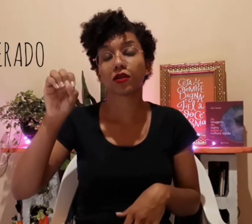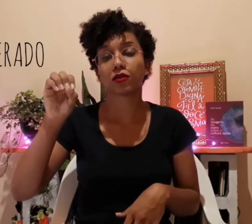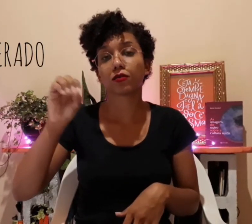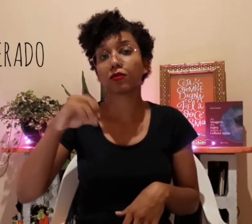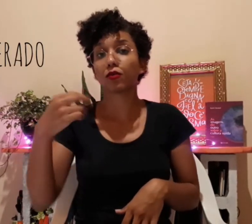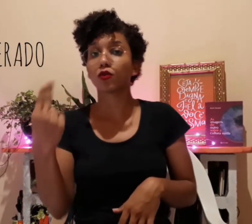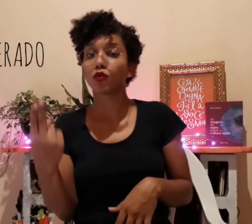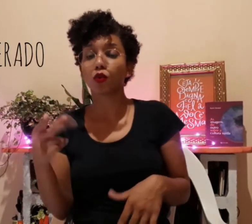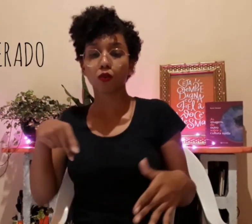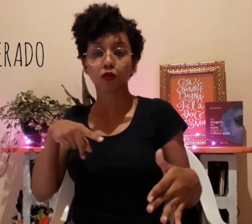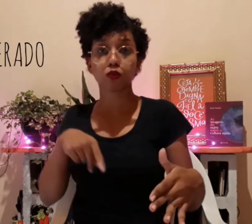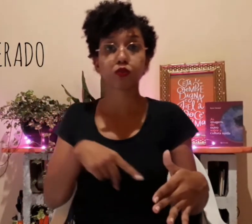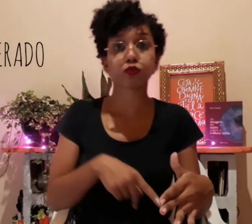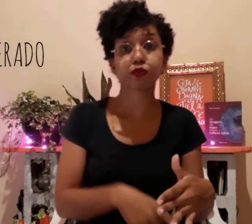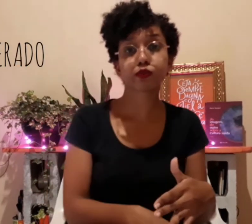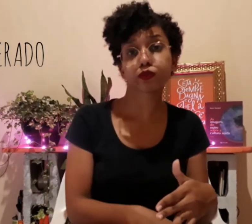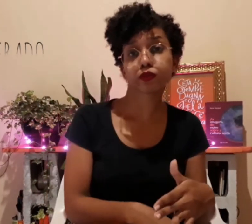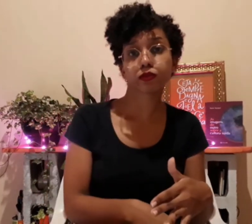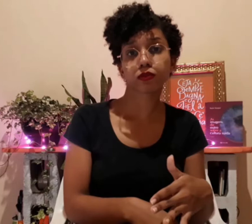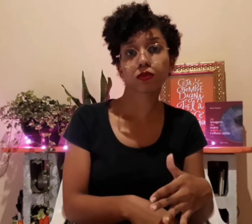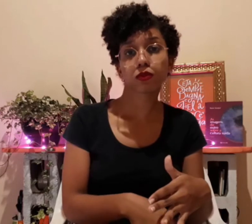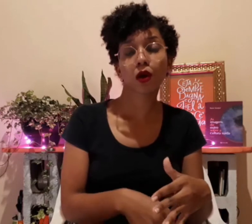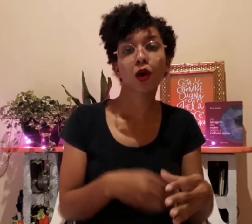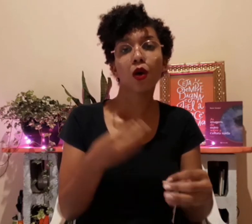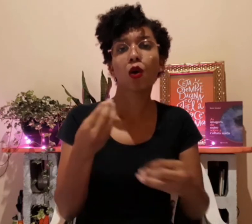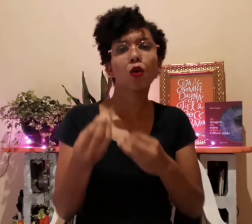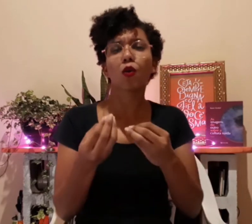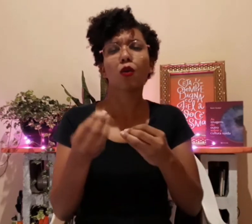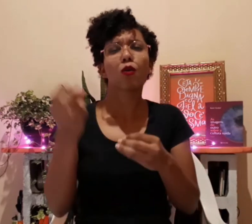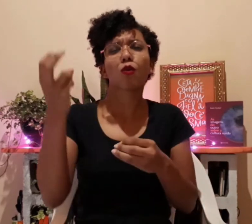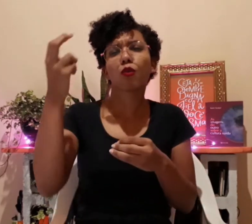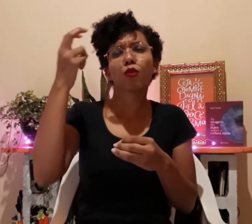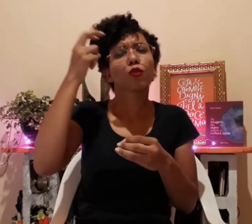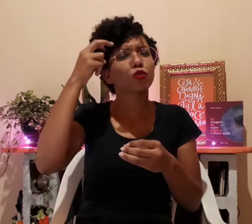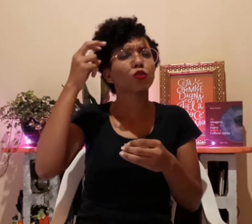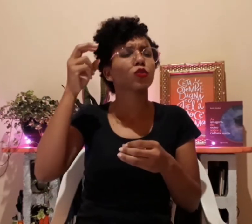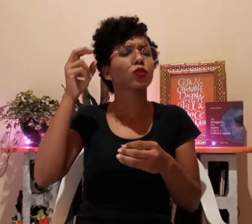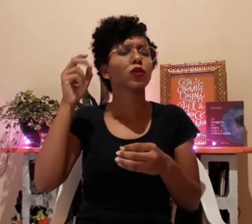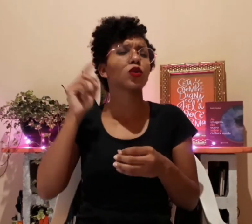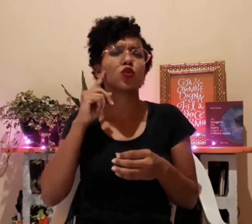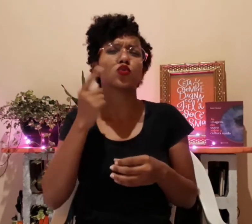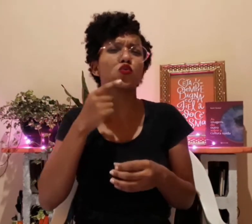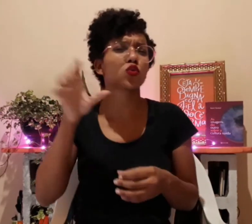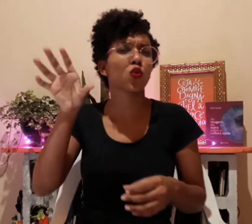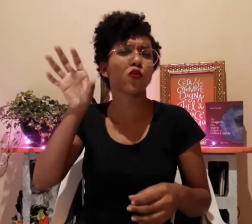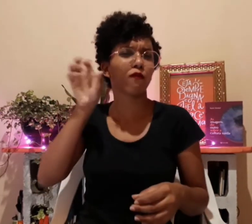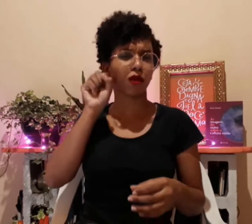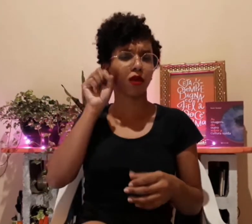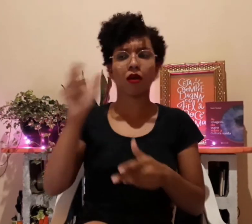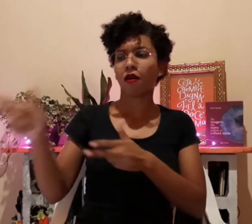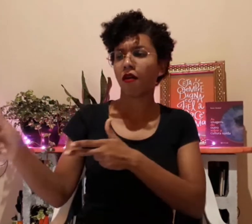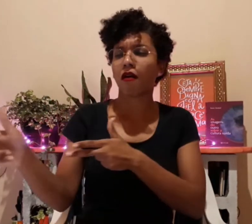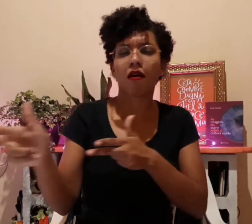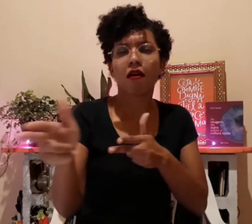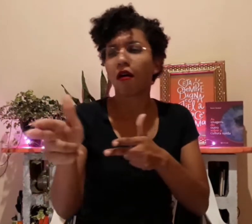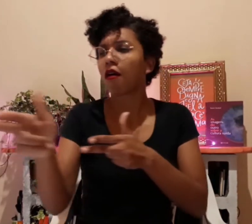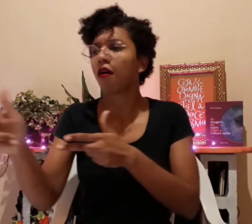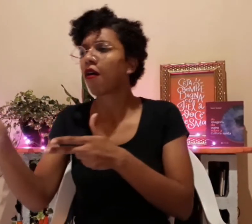ou uma surdez profunda. A audição e entrar dentro da cultura surda? O